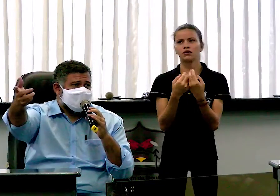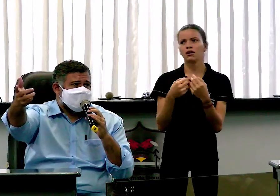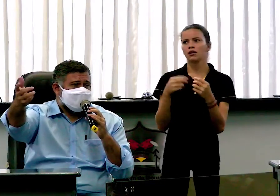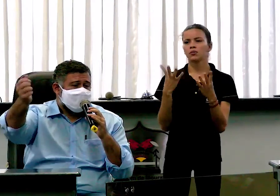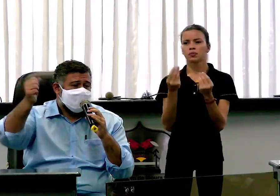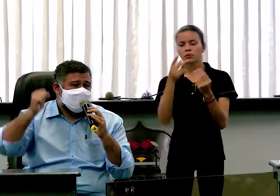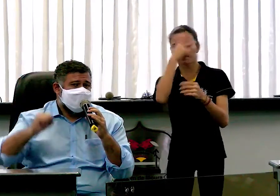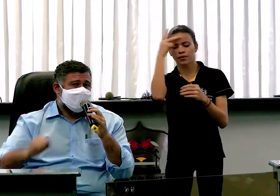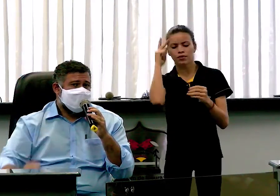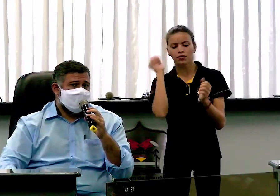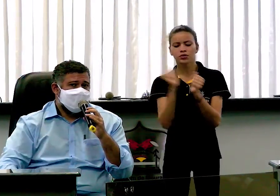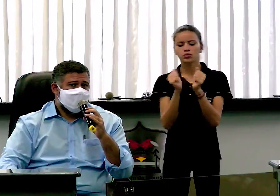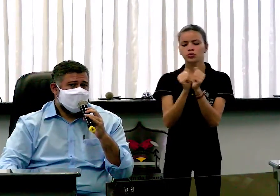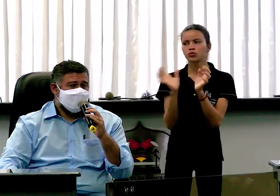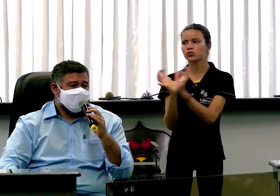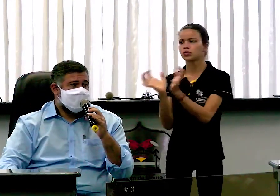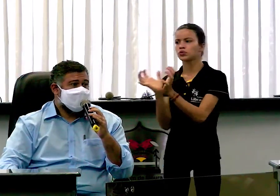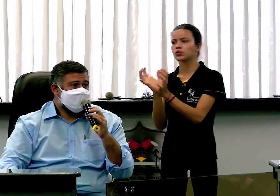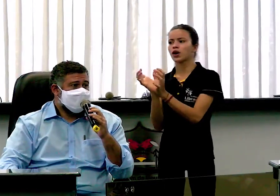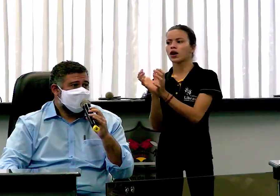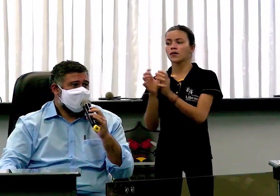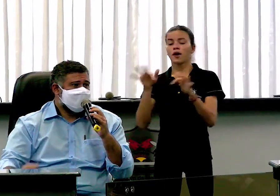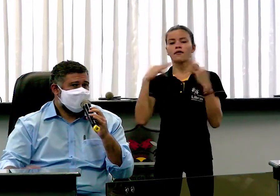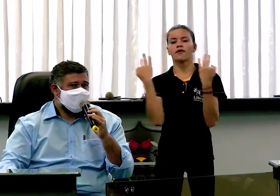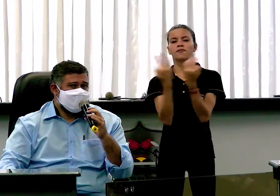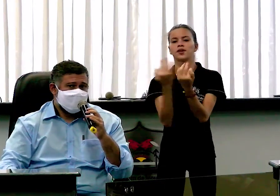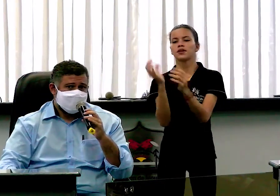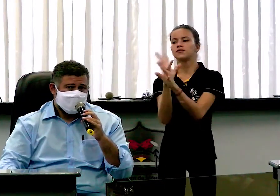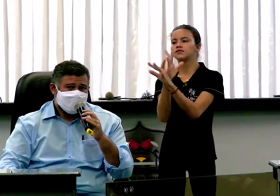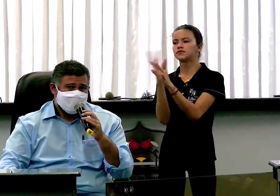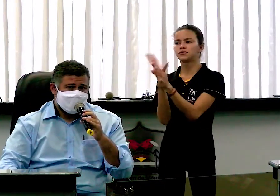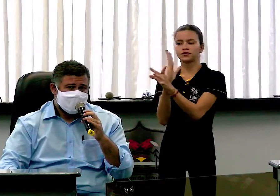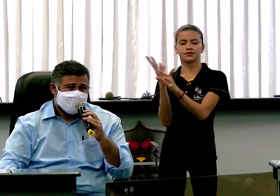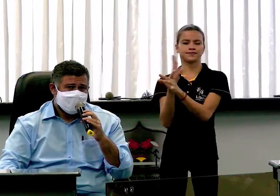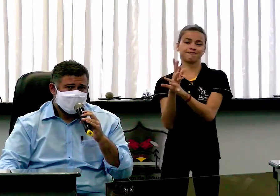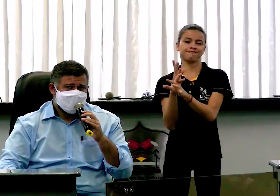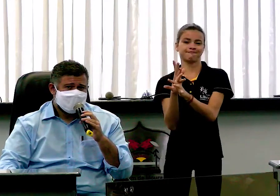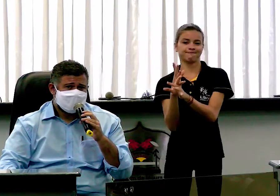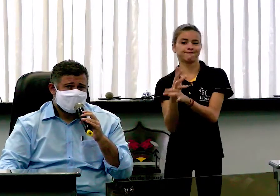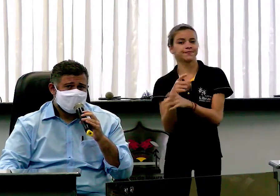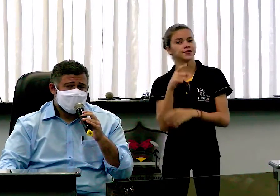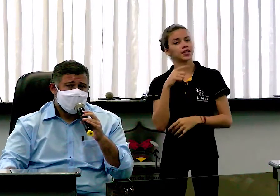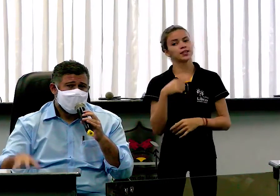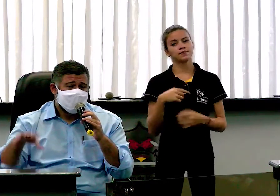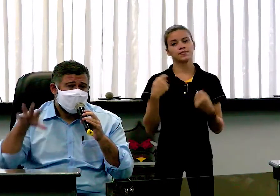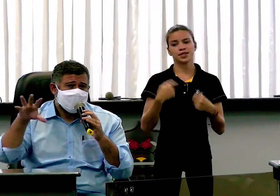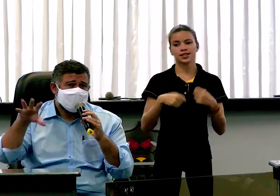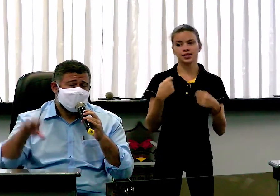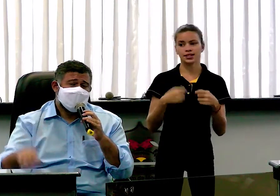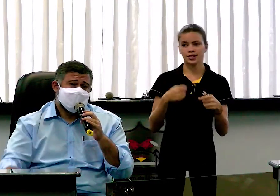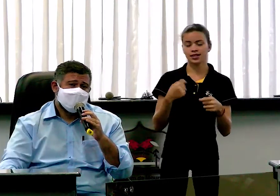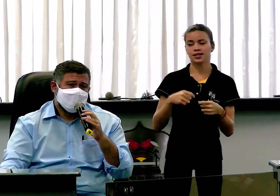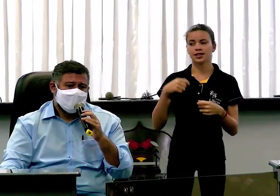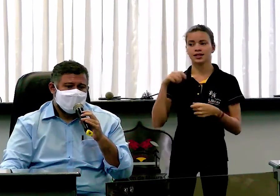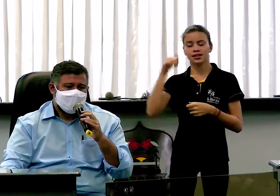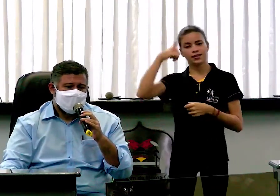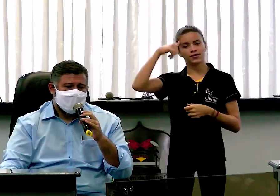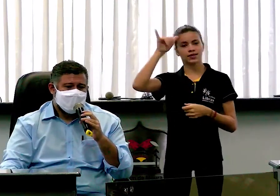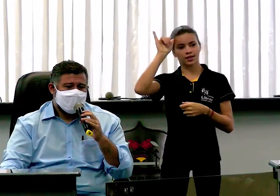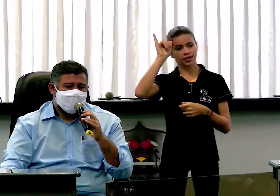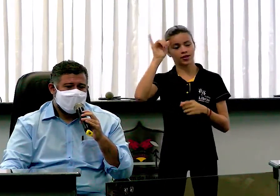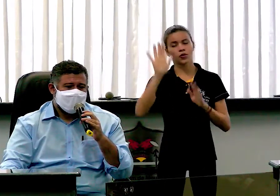sabe aonde esse é o familiar teve e trouxe nós temos uma situação que uma pessoa